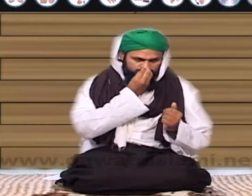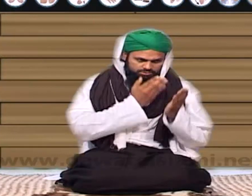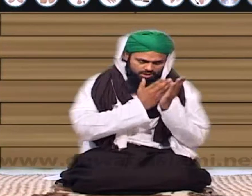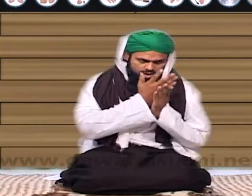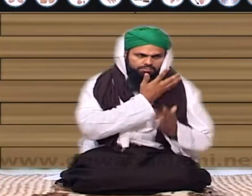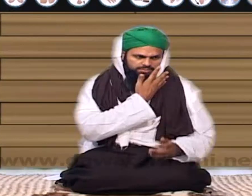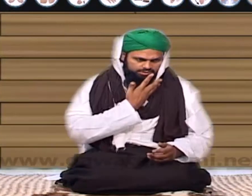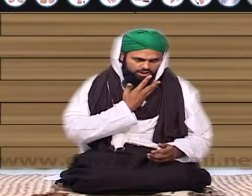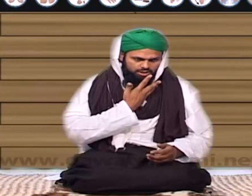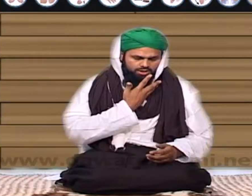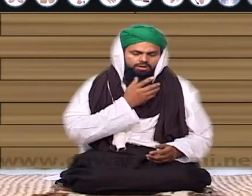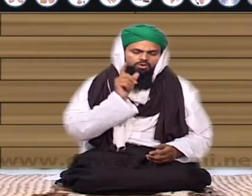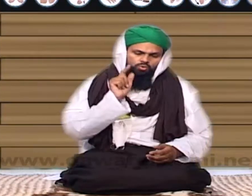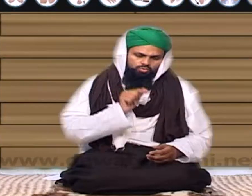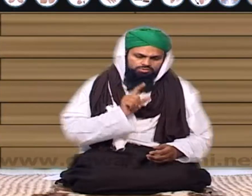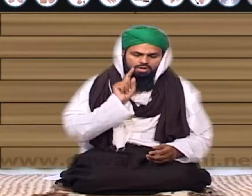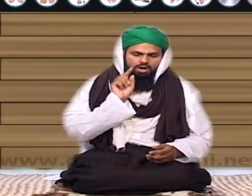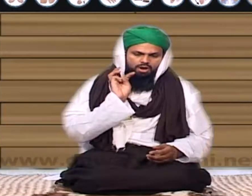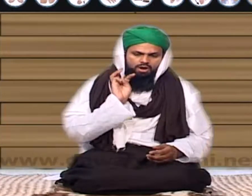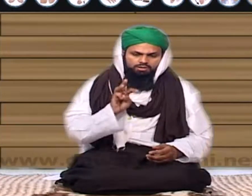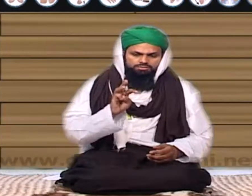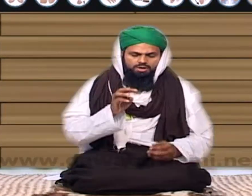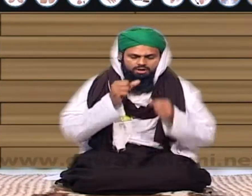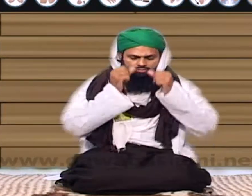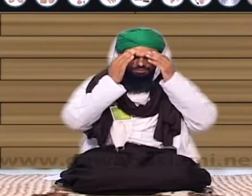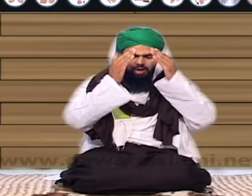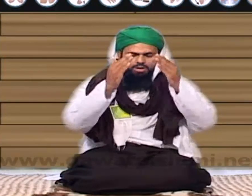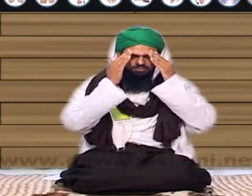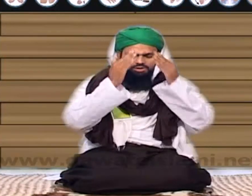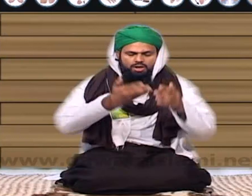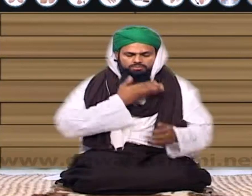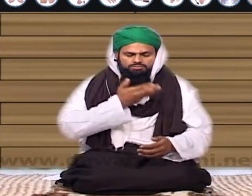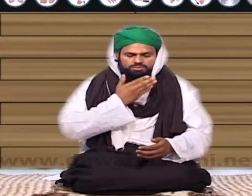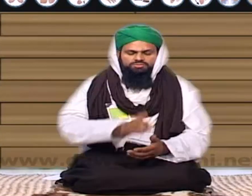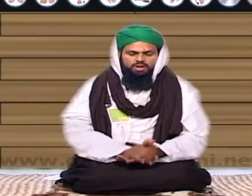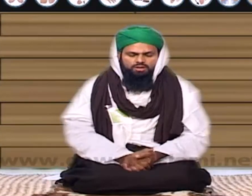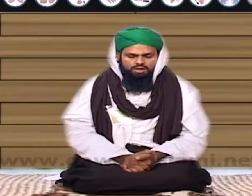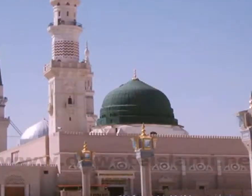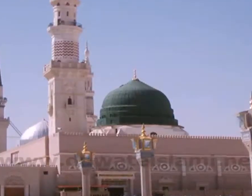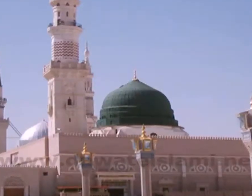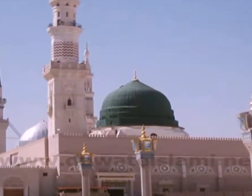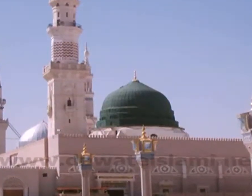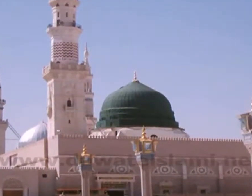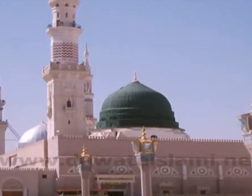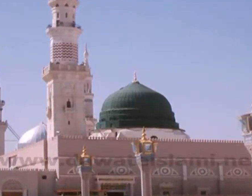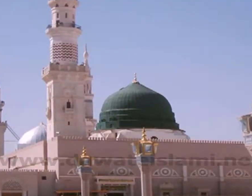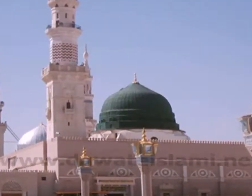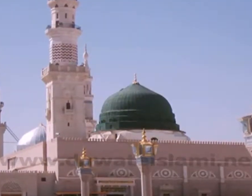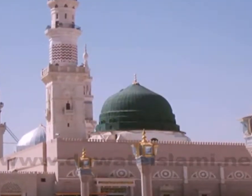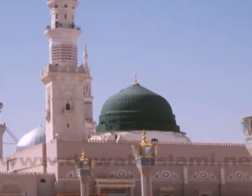کرو کہ روزانہ رات کو 1000 بار درود شریف پڑھ لیا کرو۔ اللہم صلی وسلم مبارک علی سیدنا و مولانا